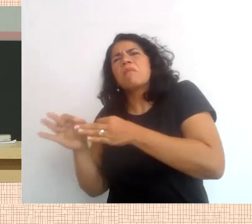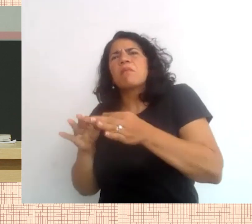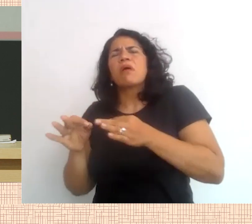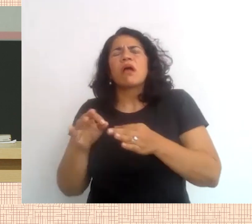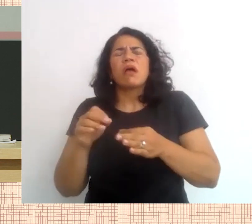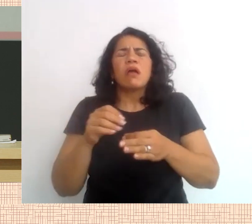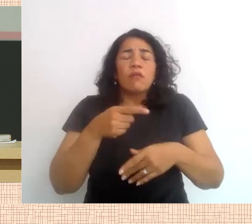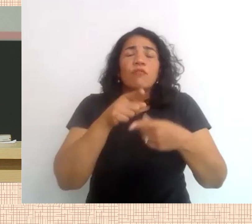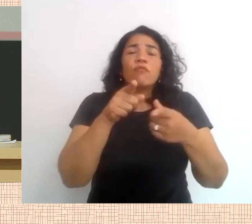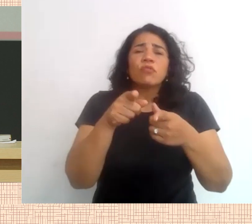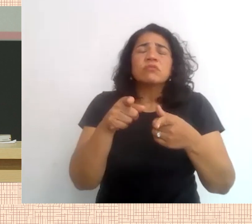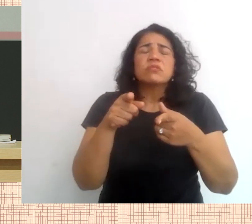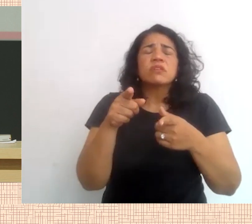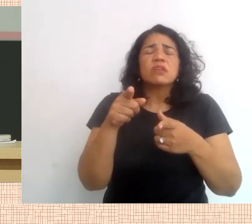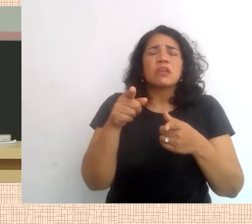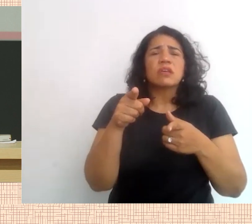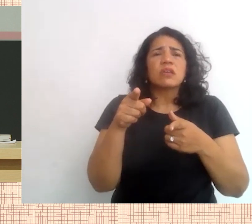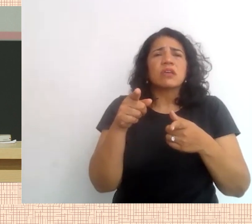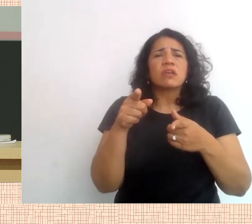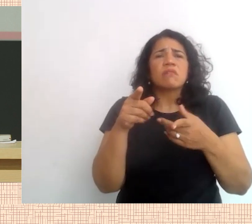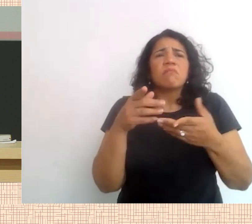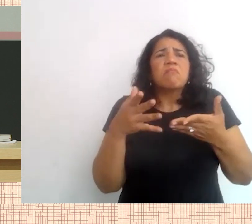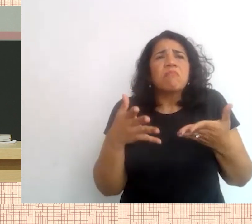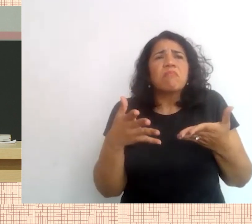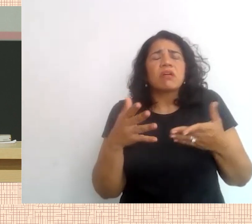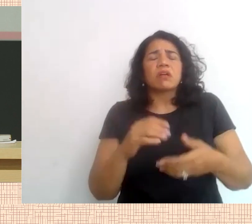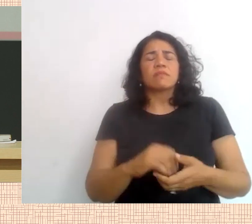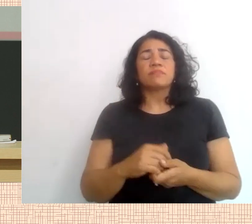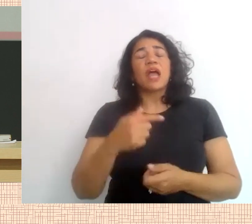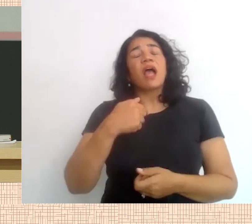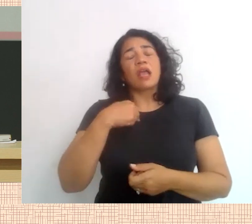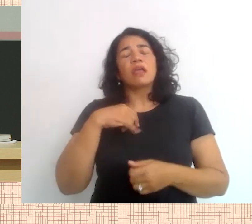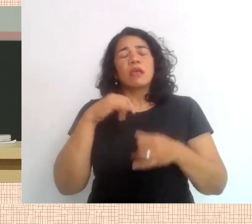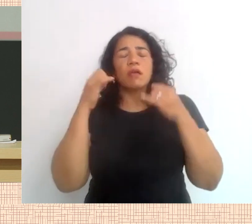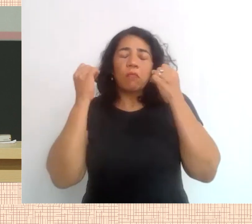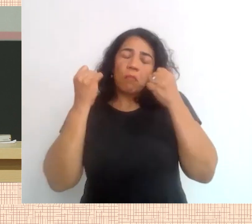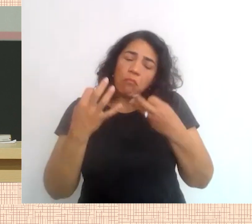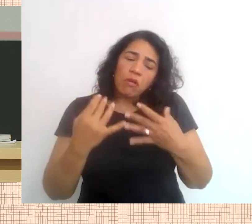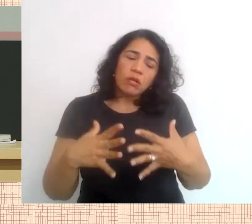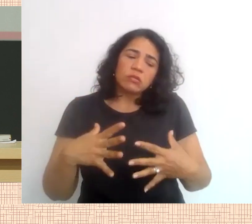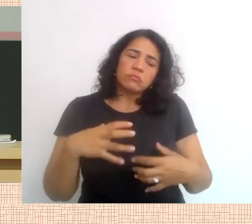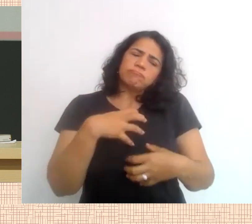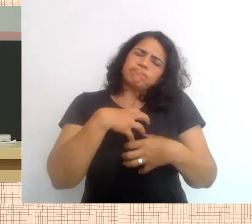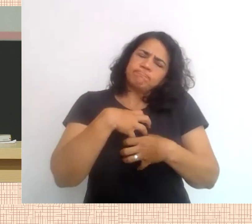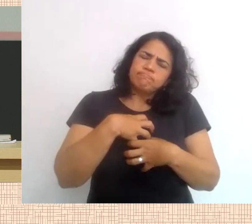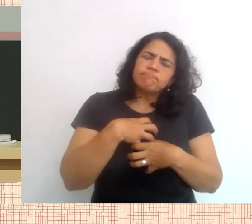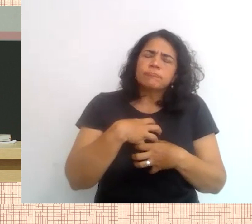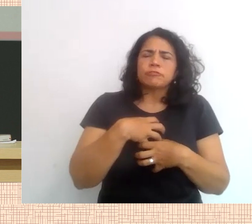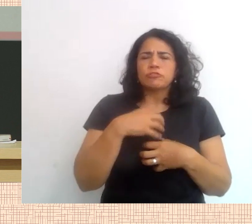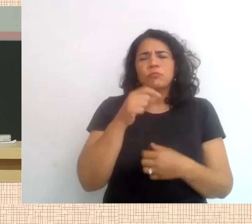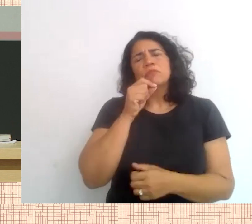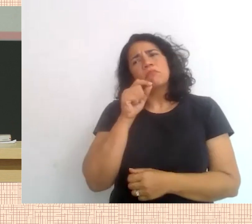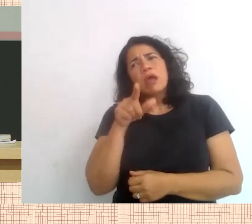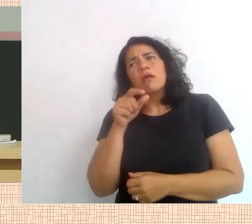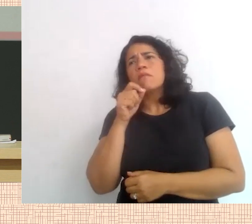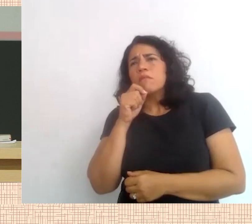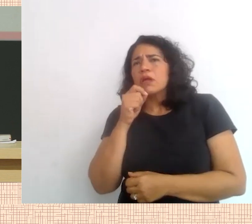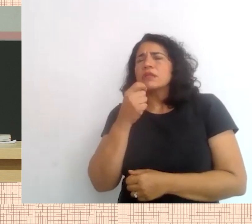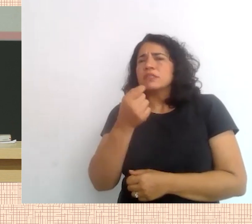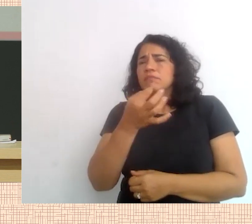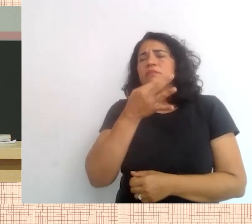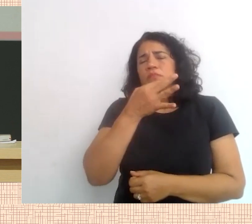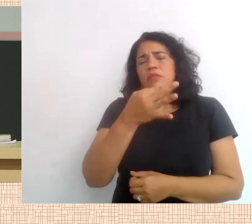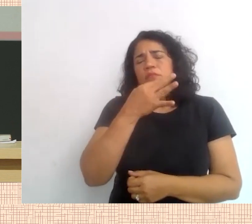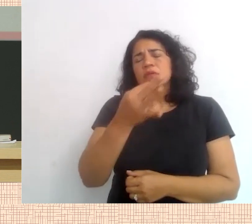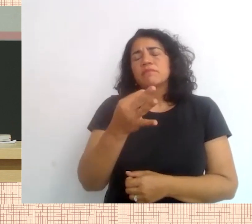acha? Aí eu falo meu sentimento, minha sugestão. Eu acho isso, aqui, tal. Aí o irmão no